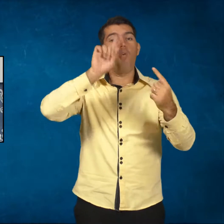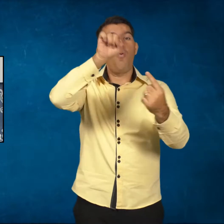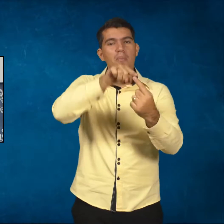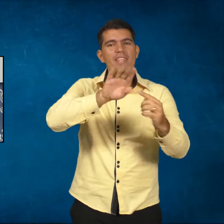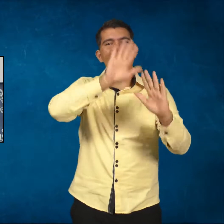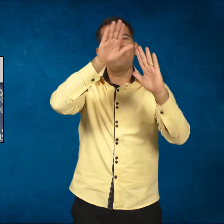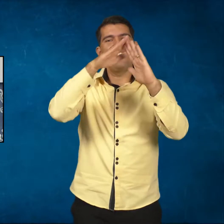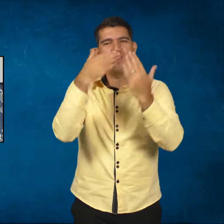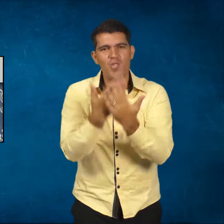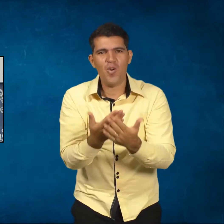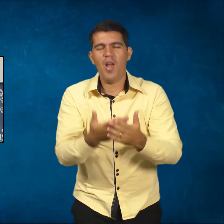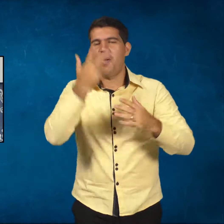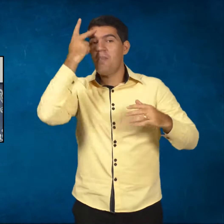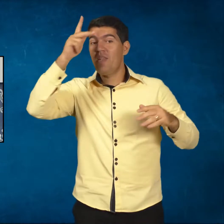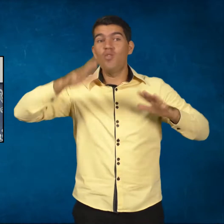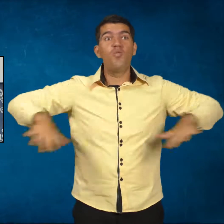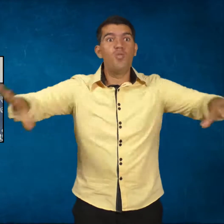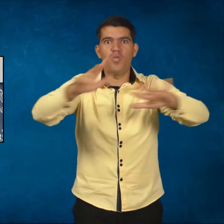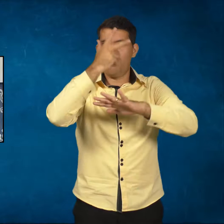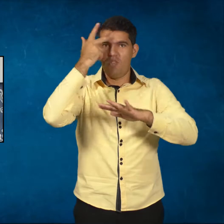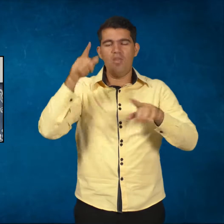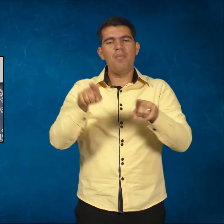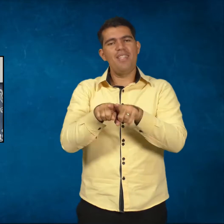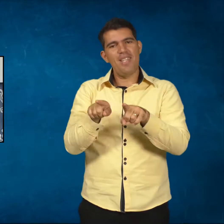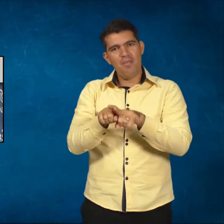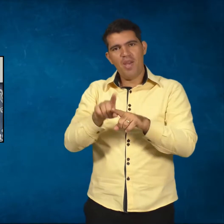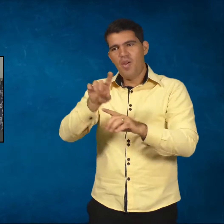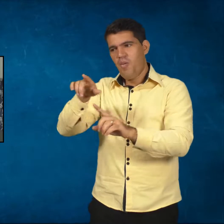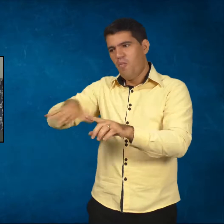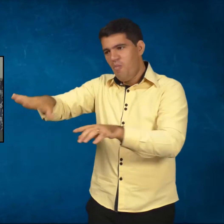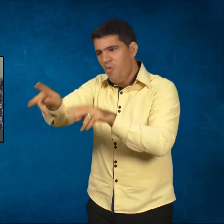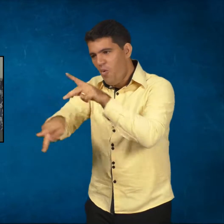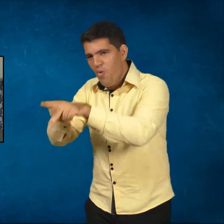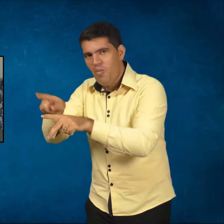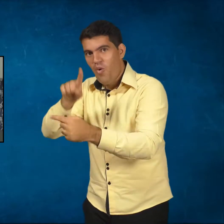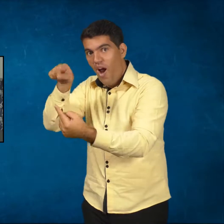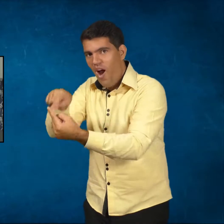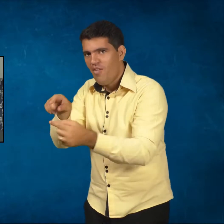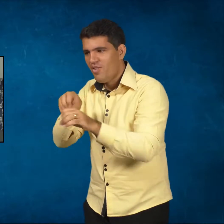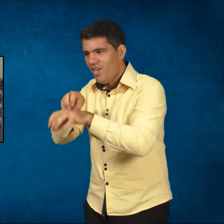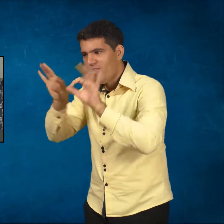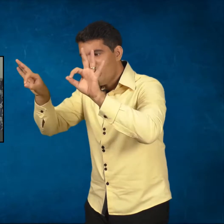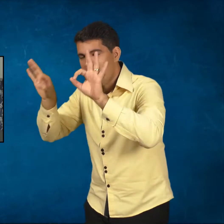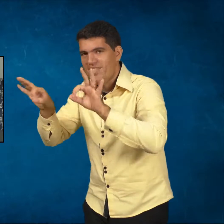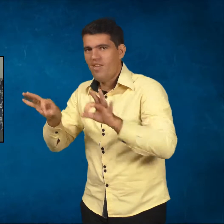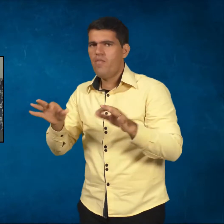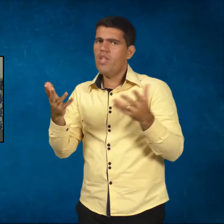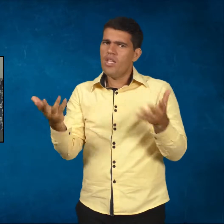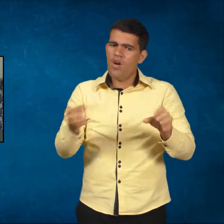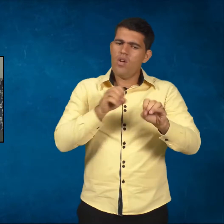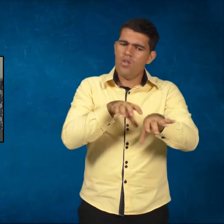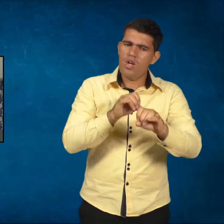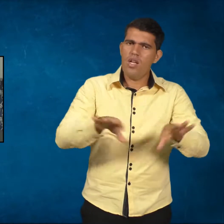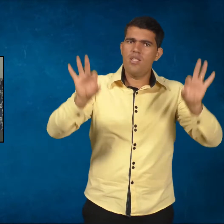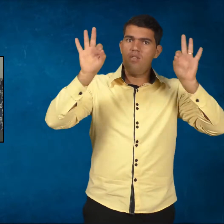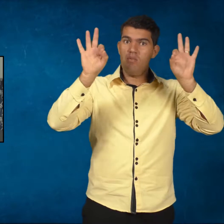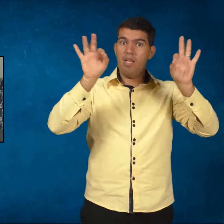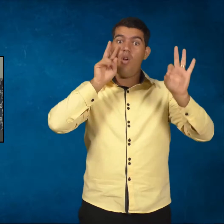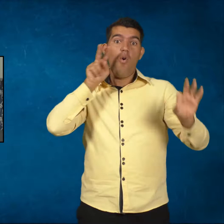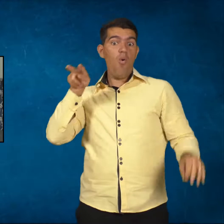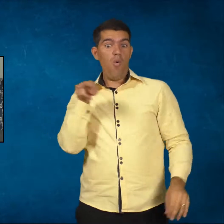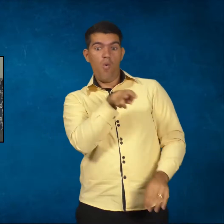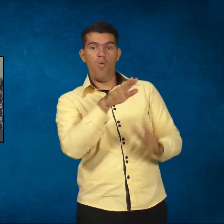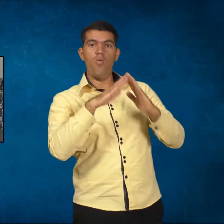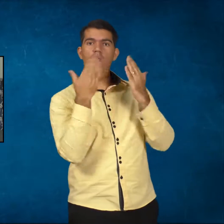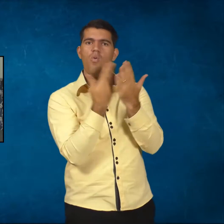é também para o público-alvo da educação especial. Portanto, a educação especial, nesta perspectiva de uma